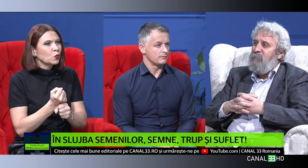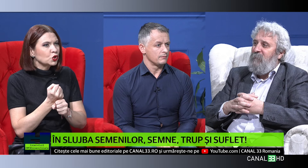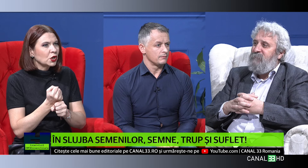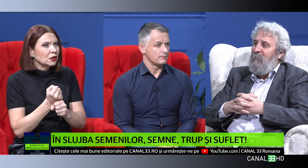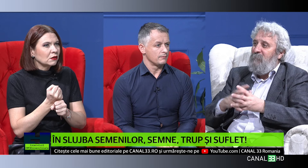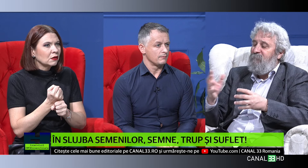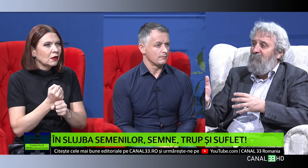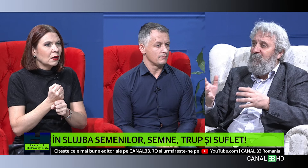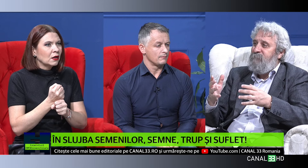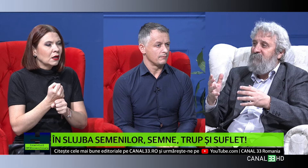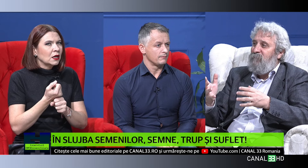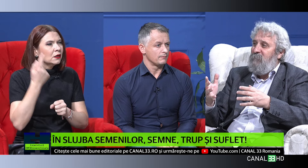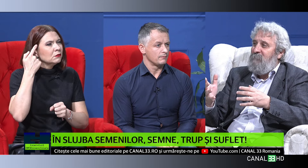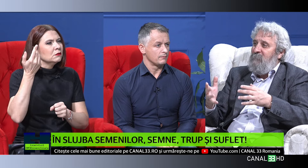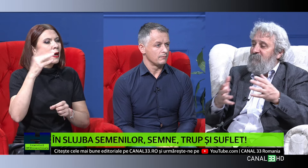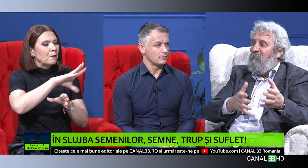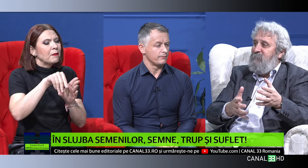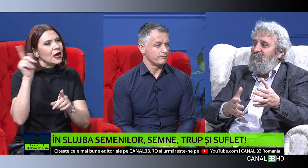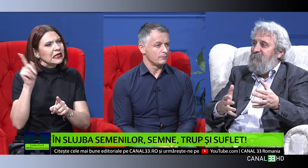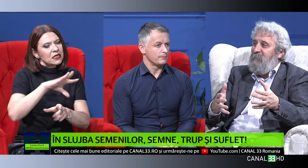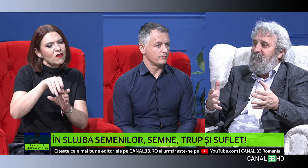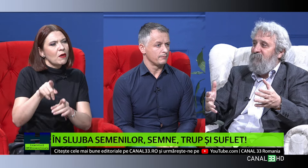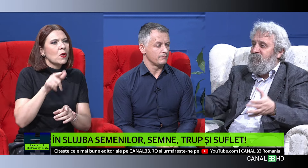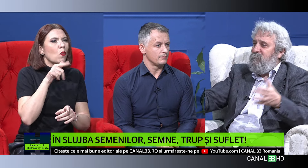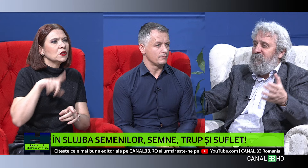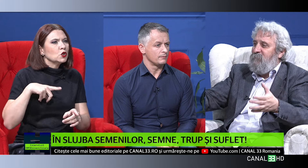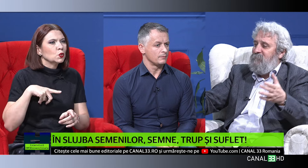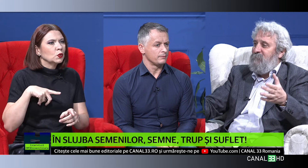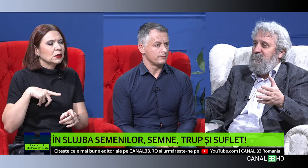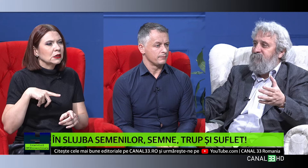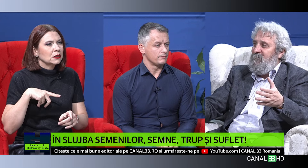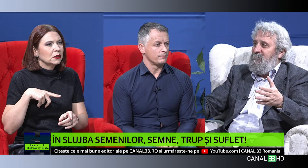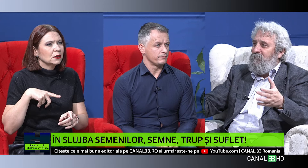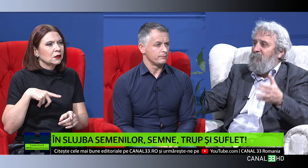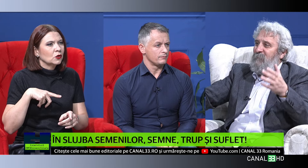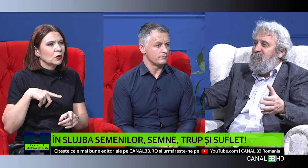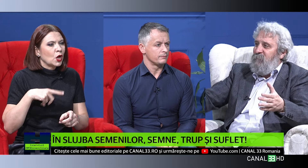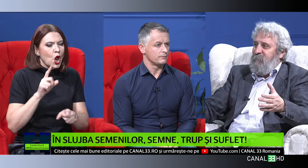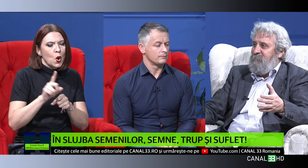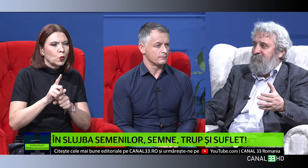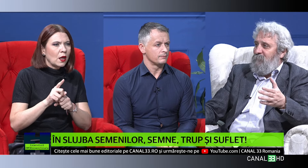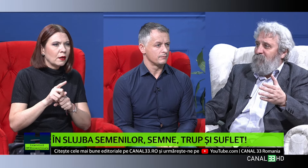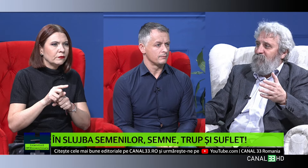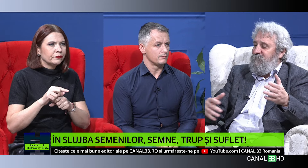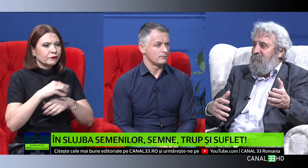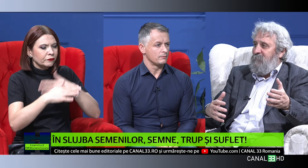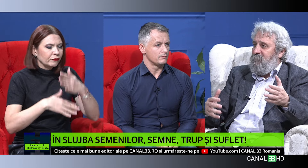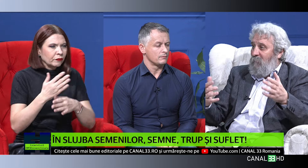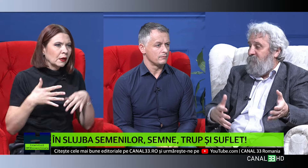acest handicap? Mă refer la părinții din familiile în care, să zicem, că sunt lucrurile mixte, adică unul dintre, sau